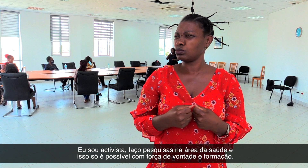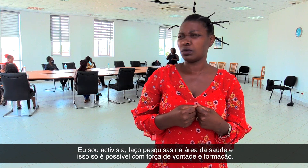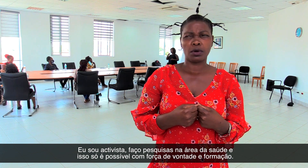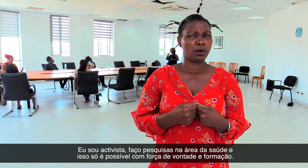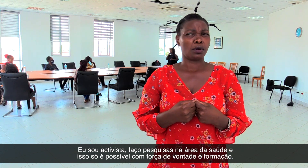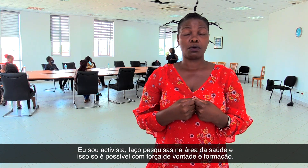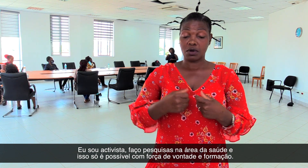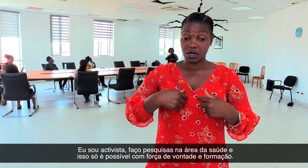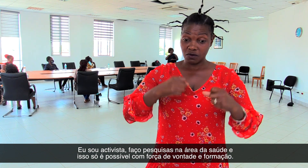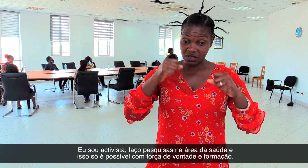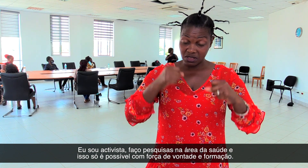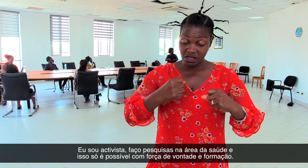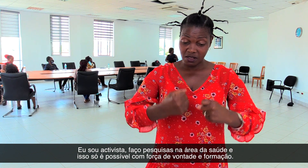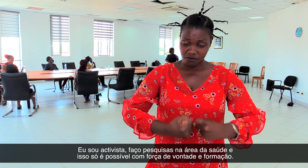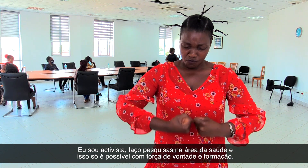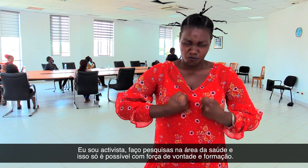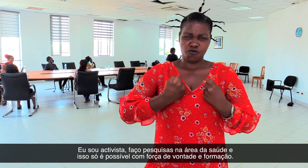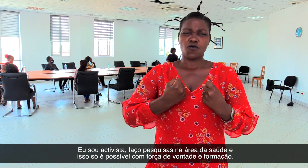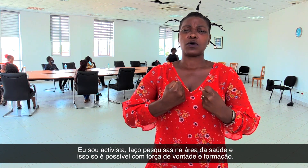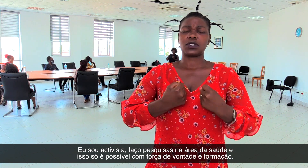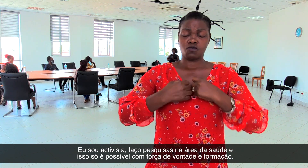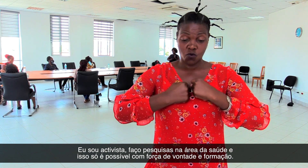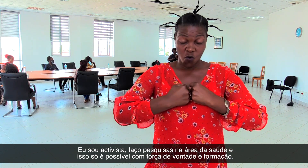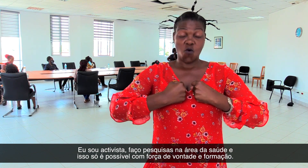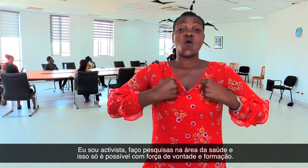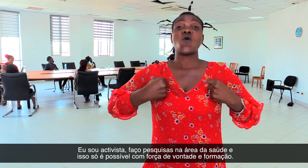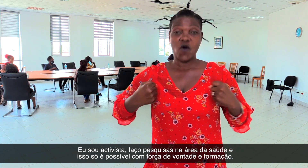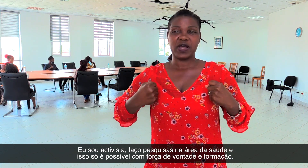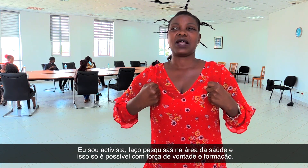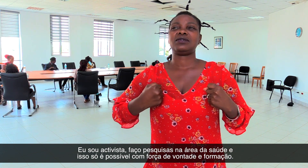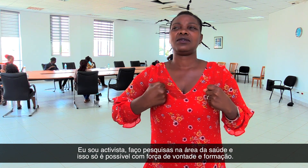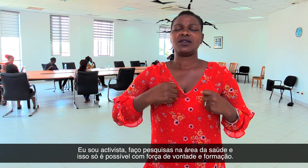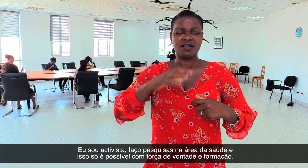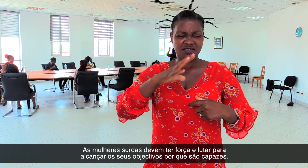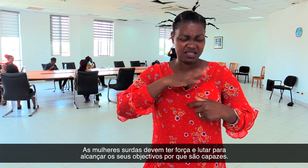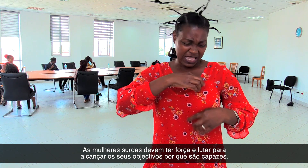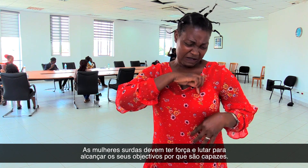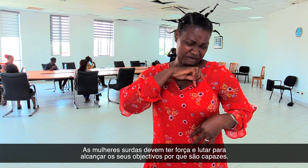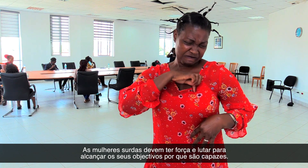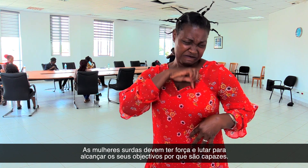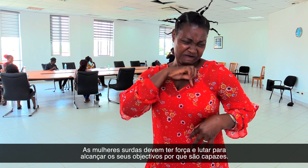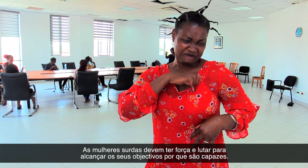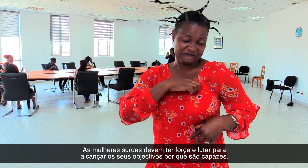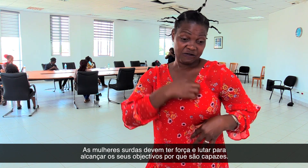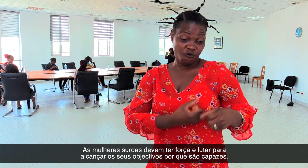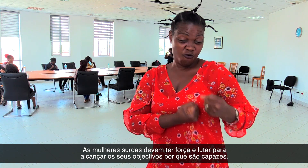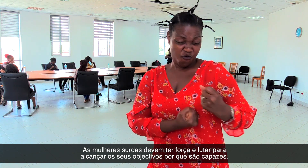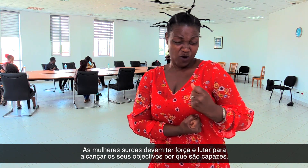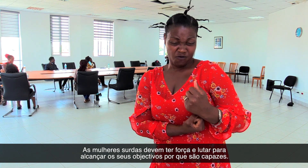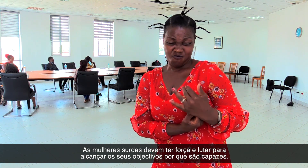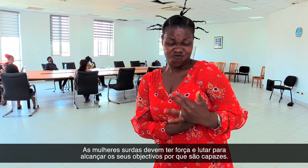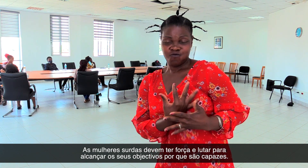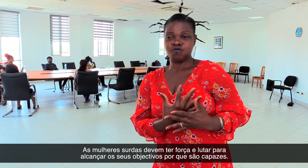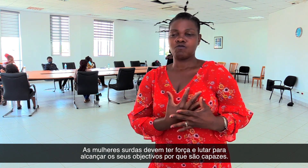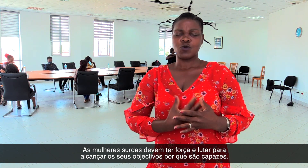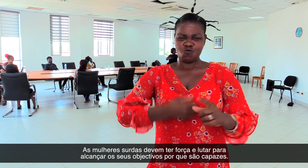ativista, faço pesquisas na área de saúde e isso só é possível com a força de vontade de formação. As mulheres surdas devem ter